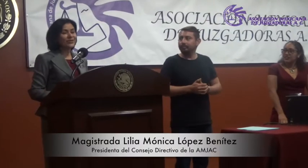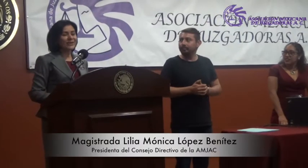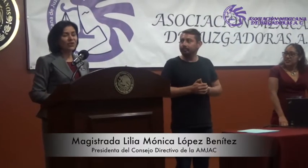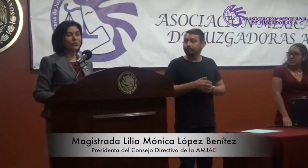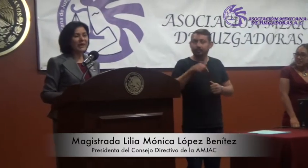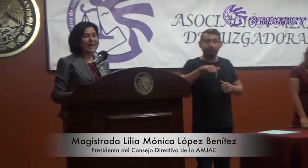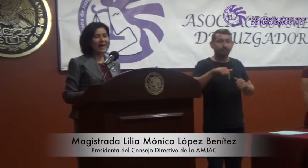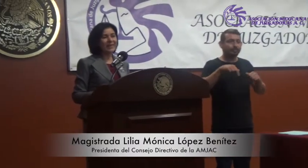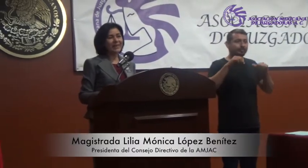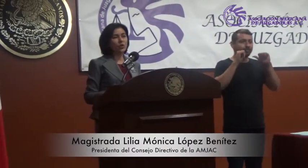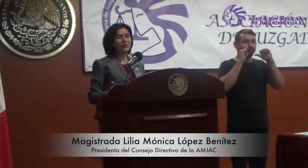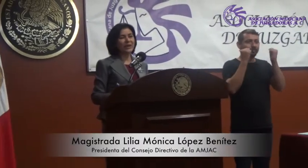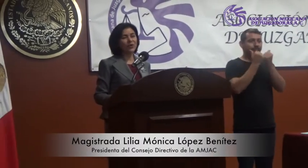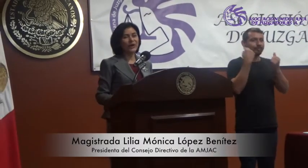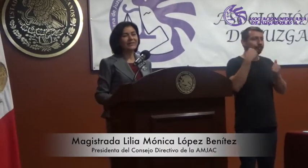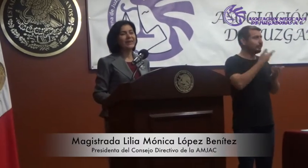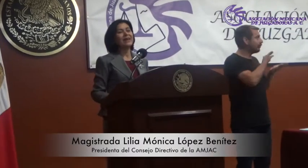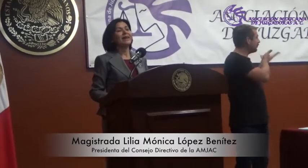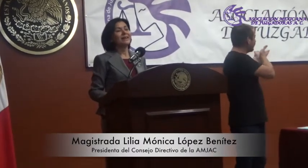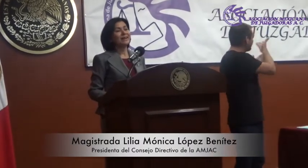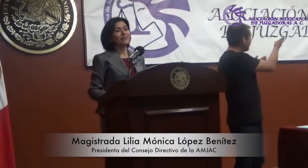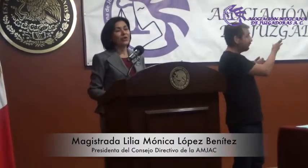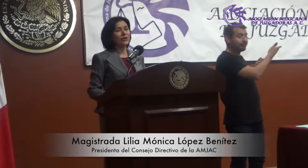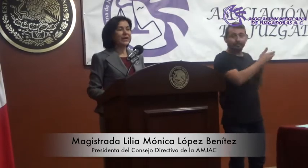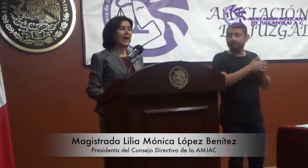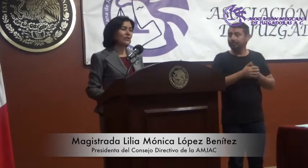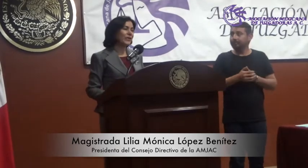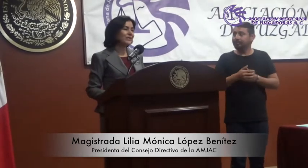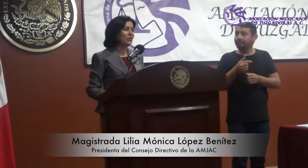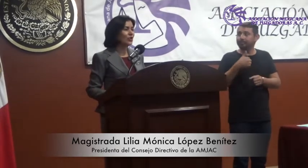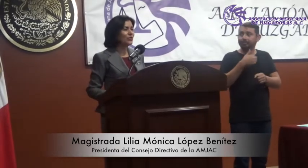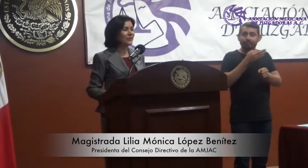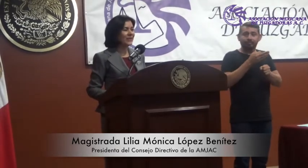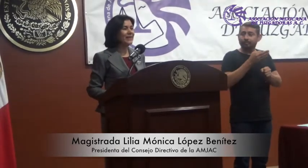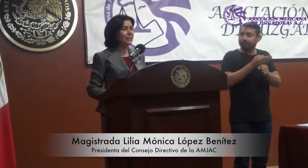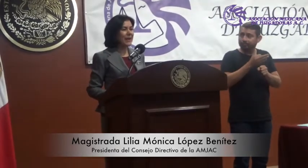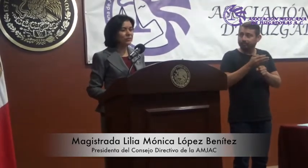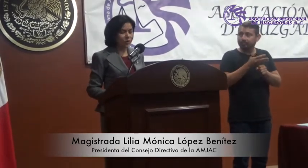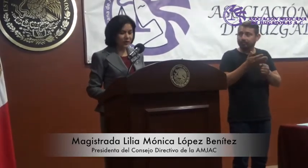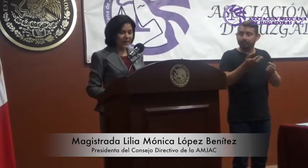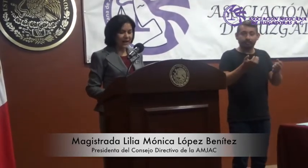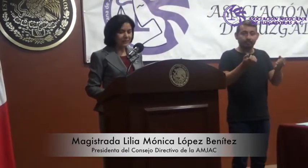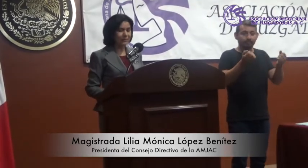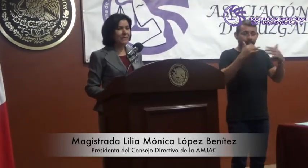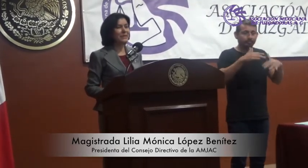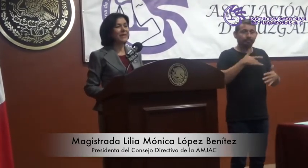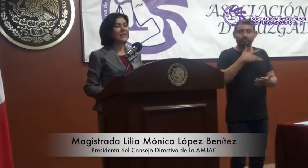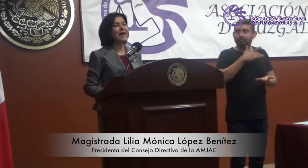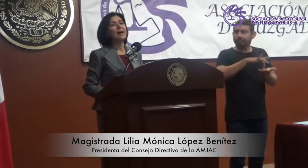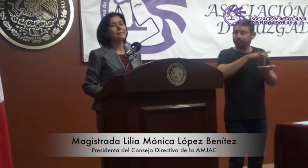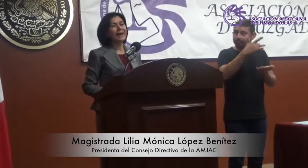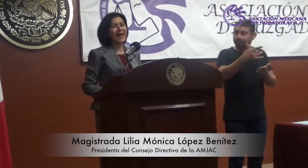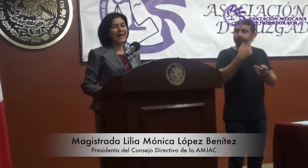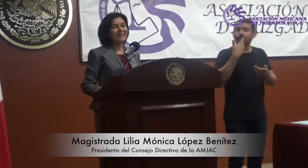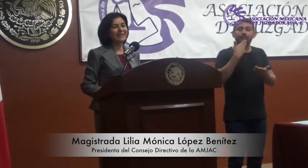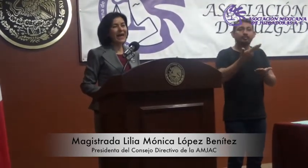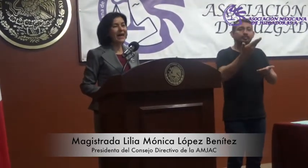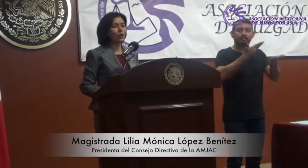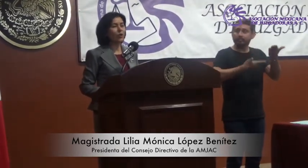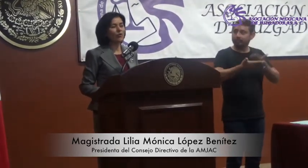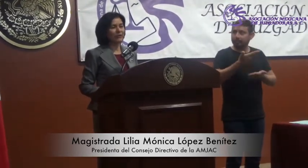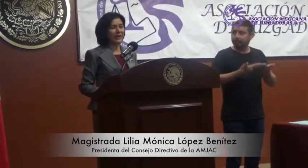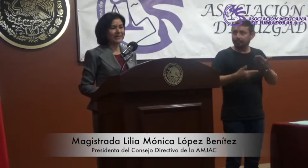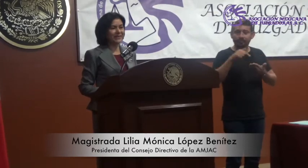A nombre de la Asociación Mexicana de Juzgadoras, les doy a todas y todos ustedes la más cordial bienvenida para